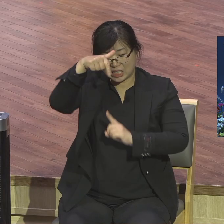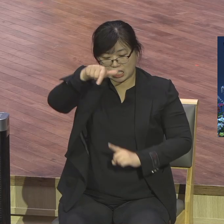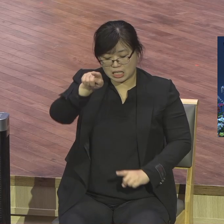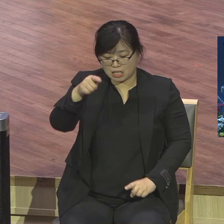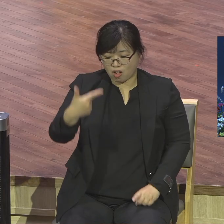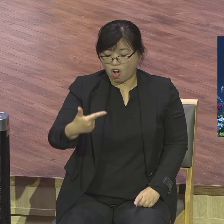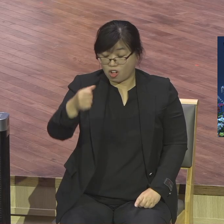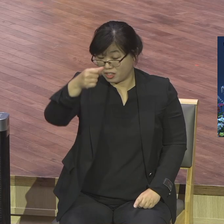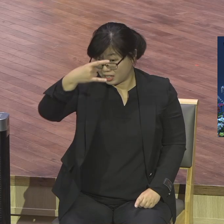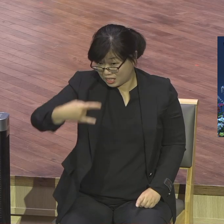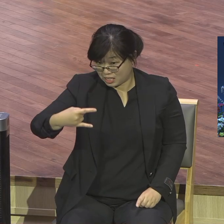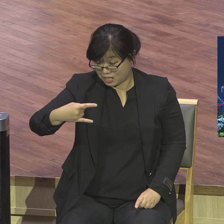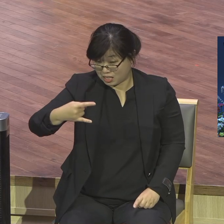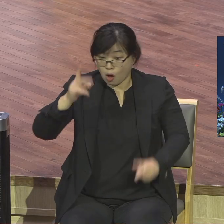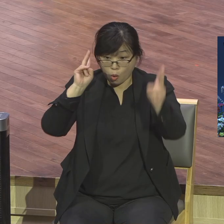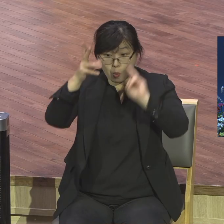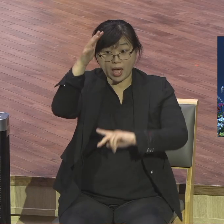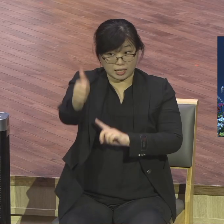젊은 나이에